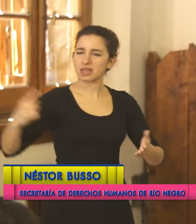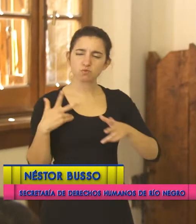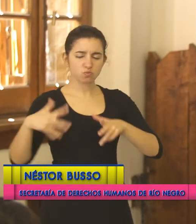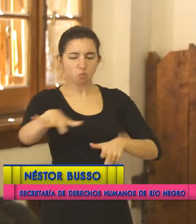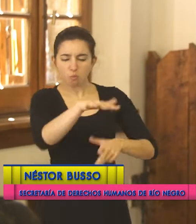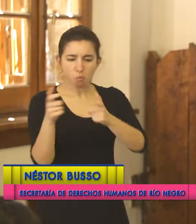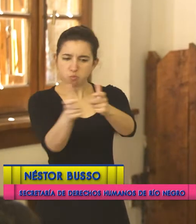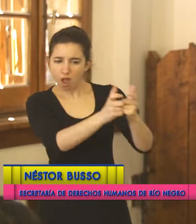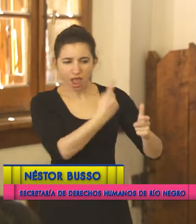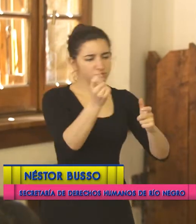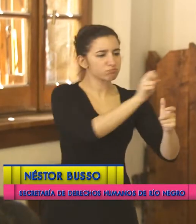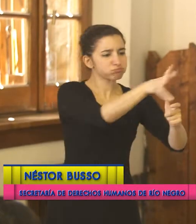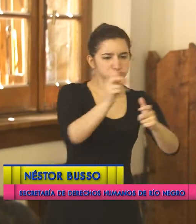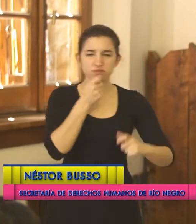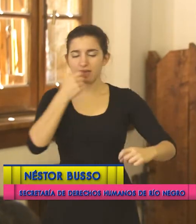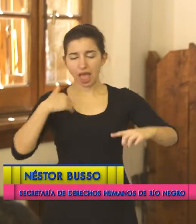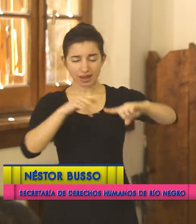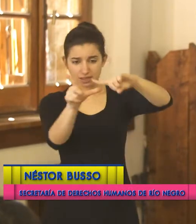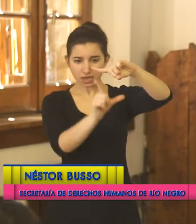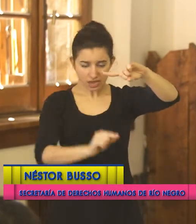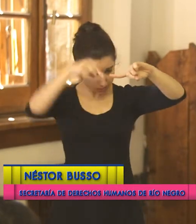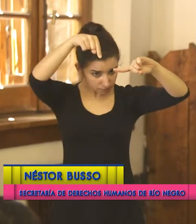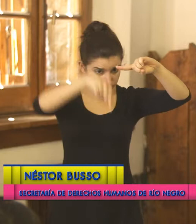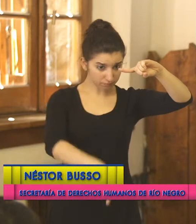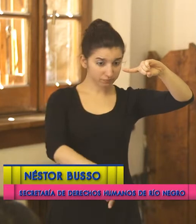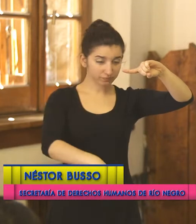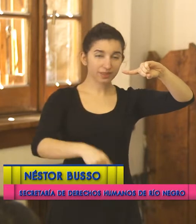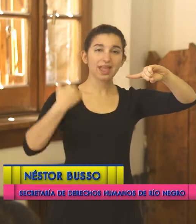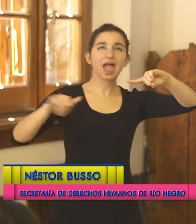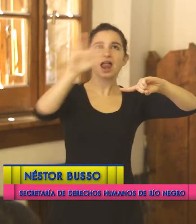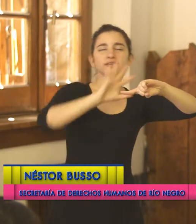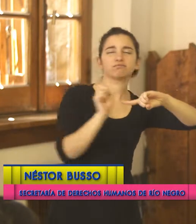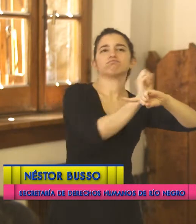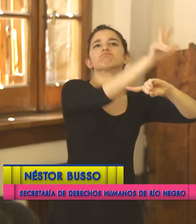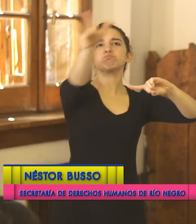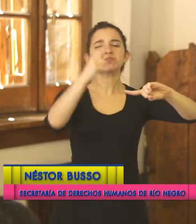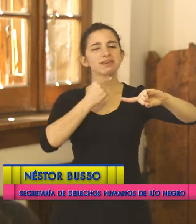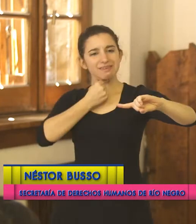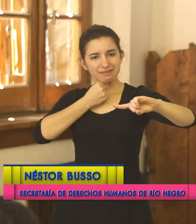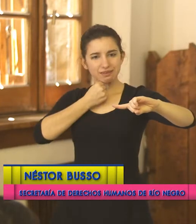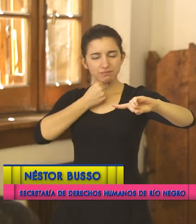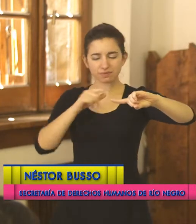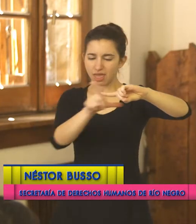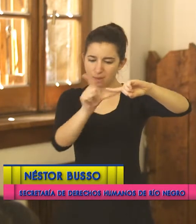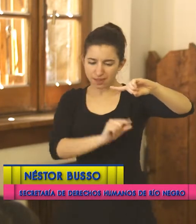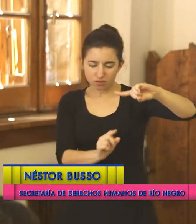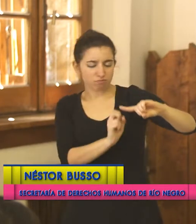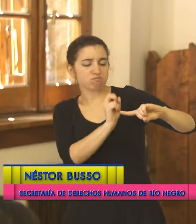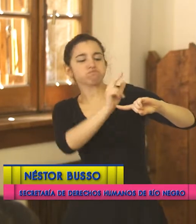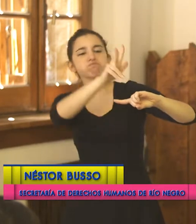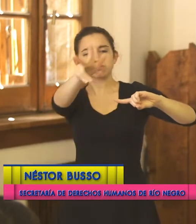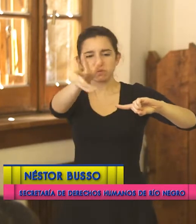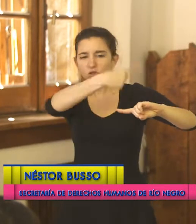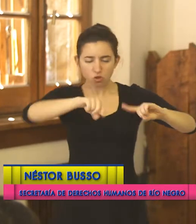pueblo y desde la Patagonia queremos decirle al país que queremos decir queremos que